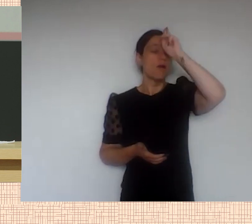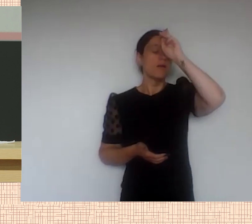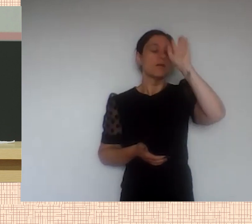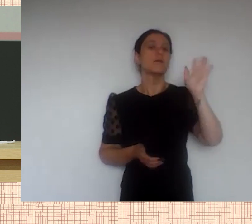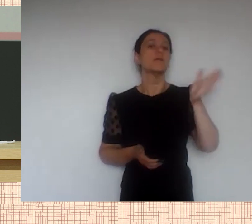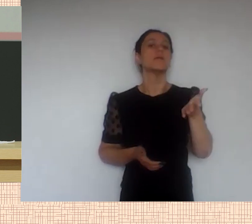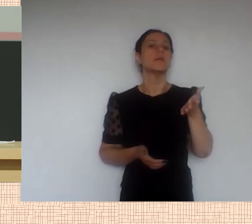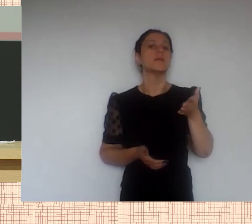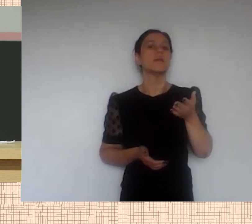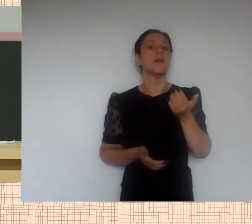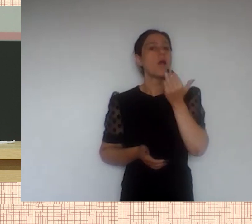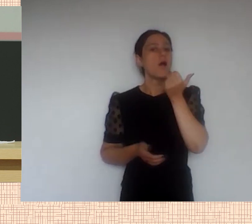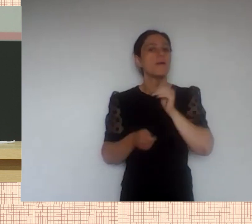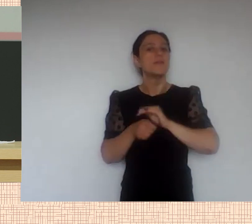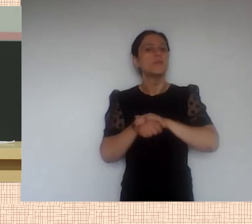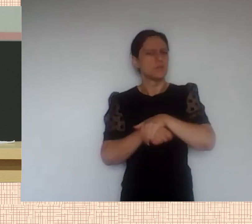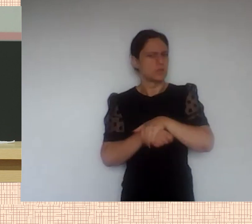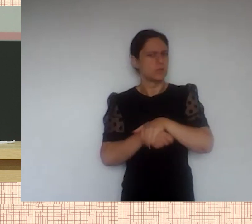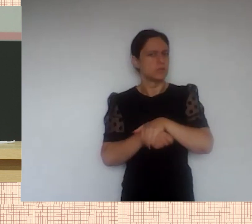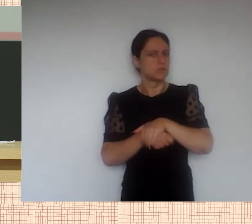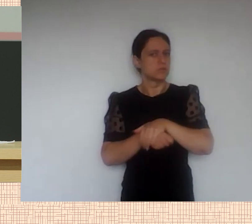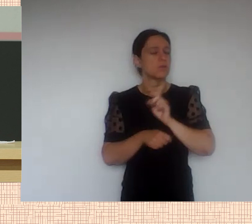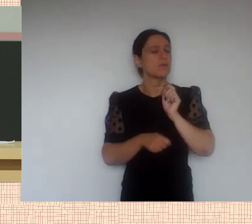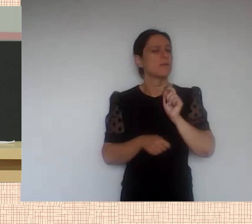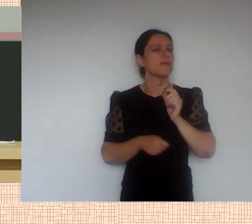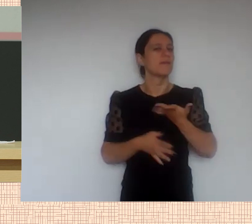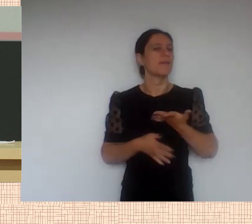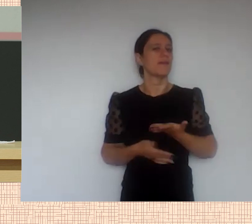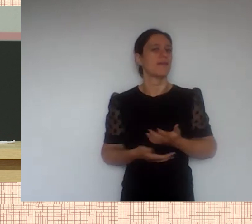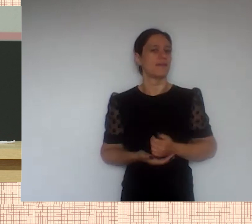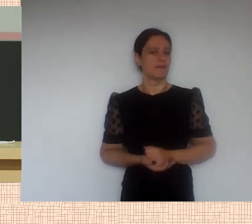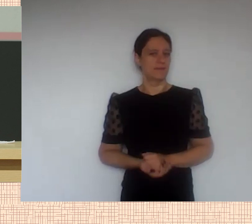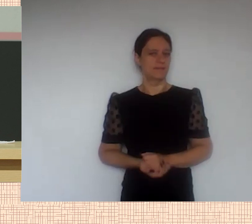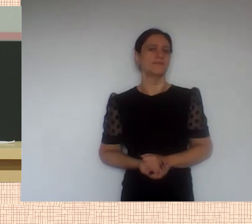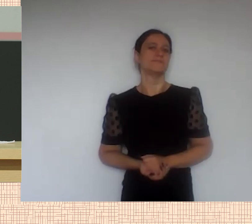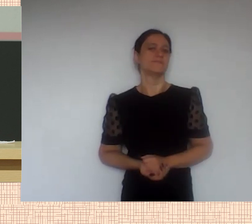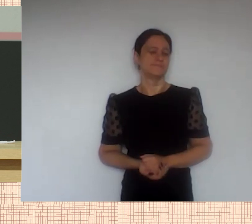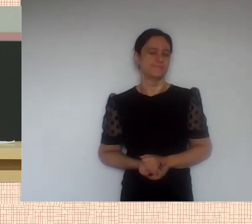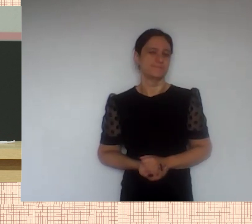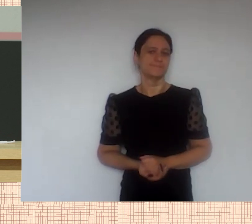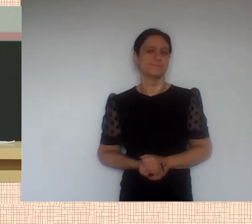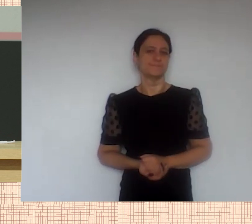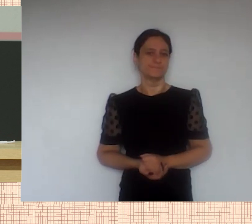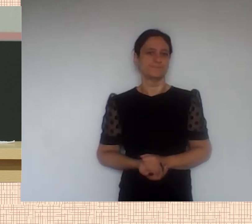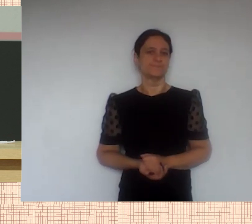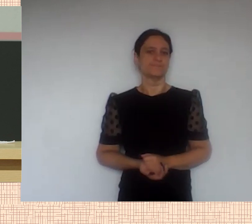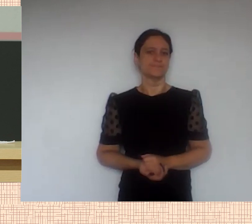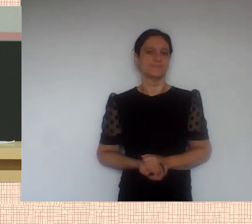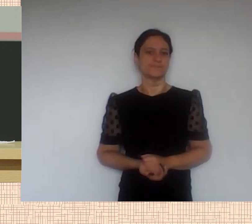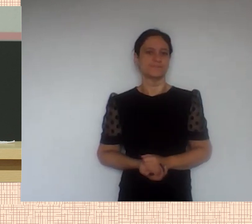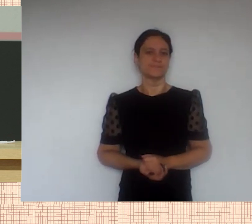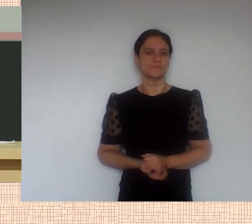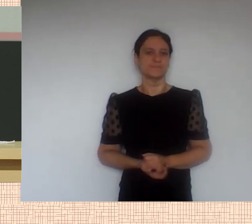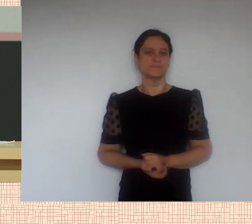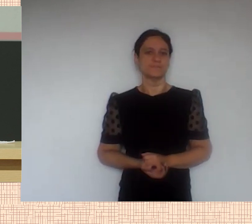hoje? Quem vai jantar hoje? Ei, Jones?